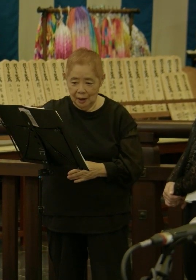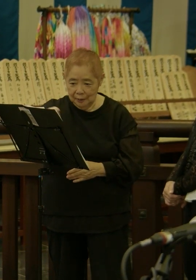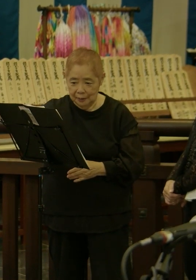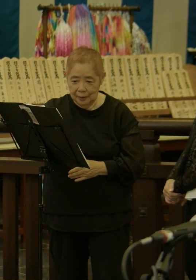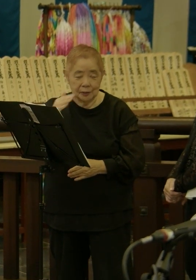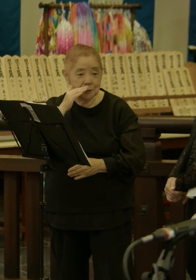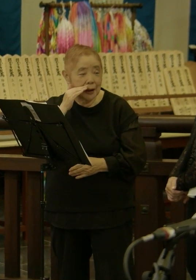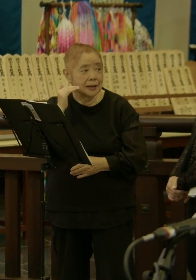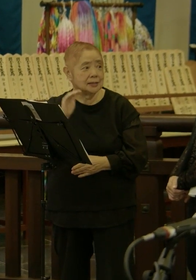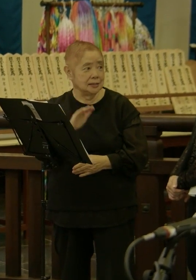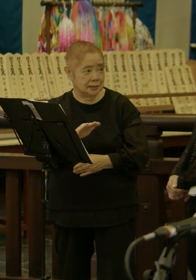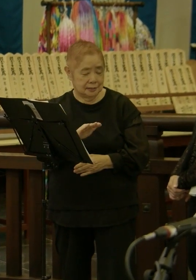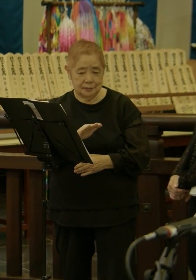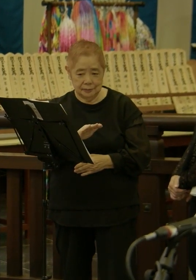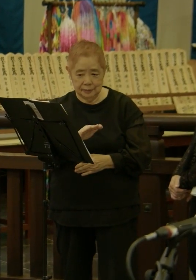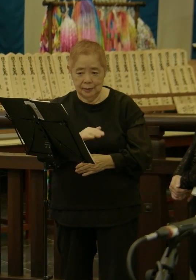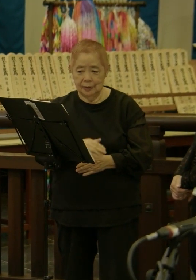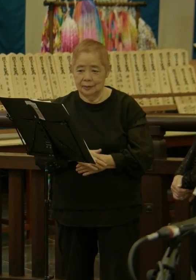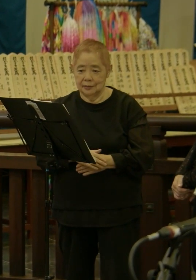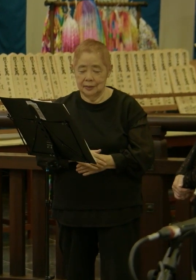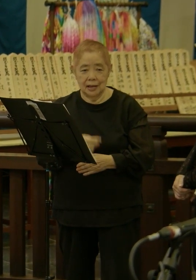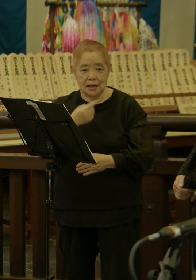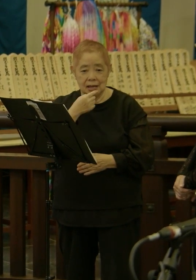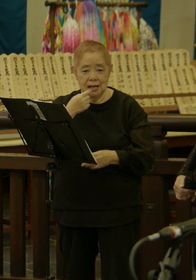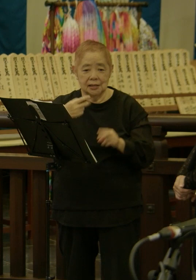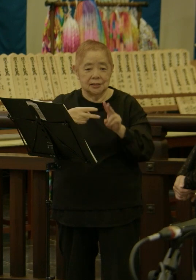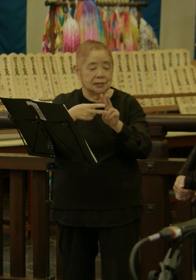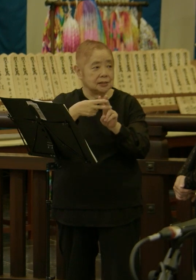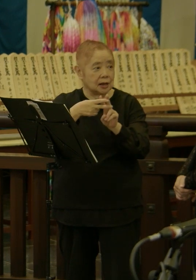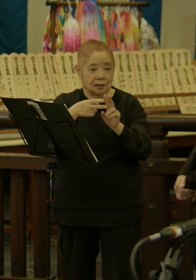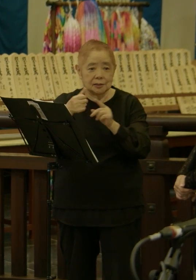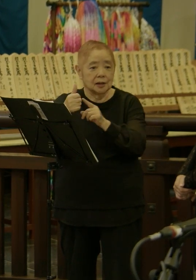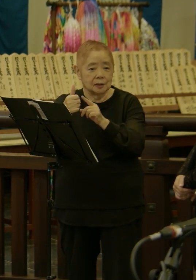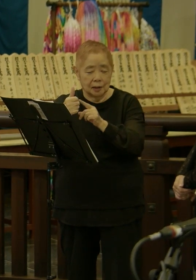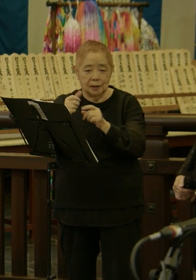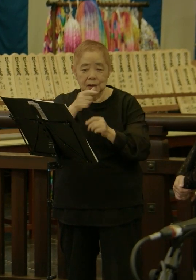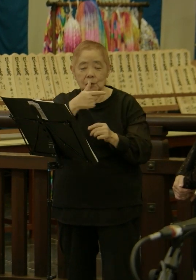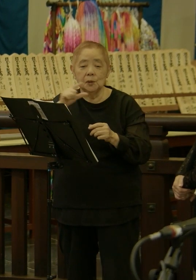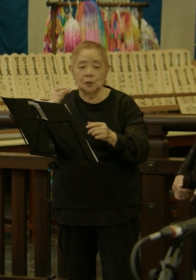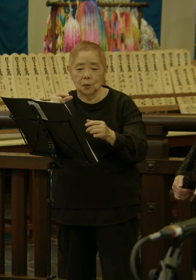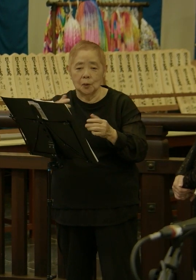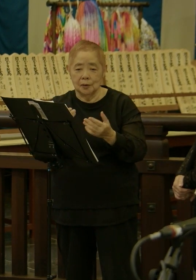先ほど白井くんがつながりの話をしていましたけれども、